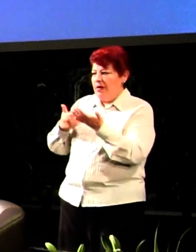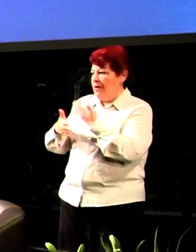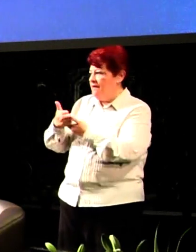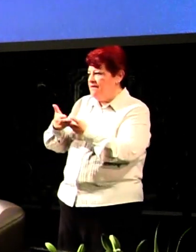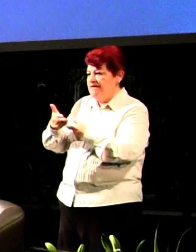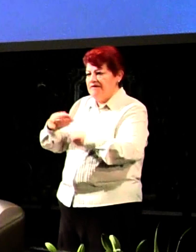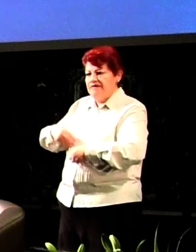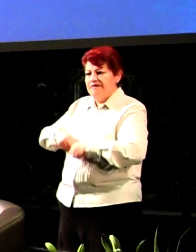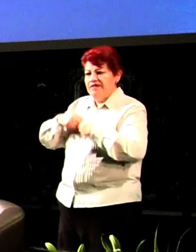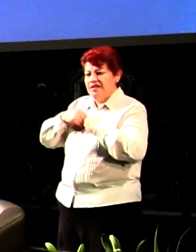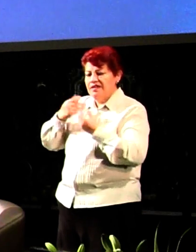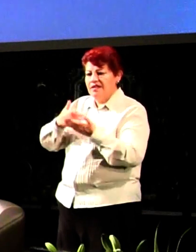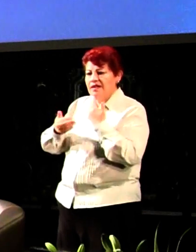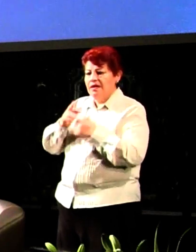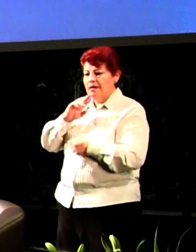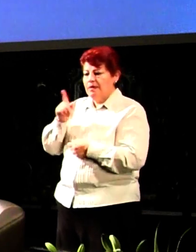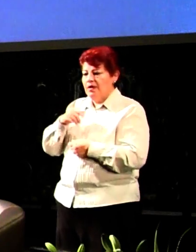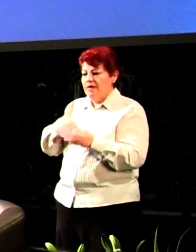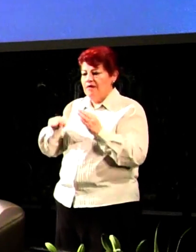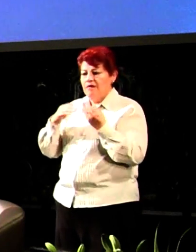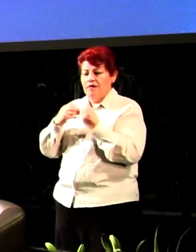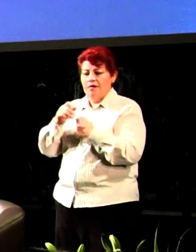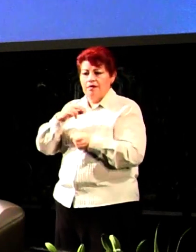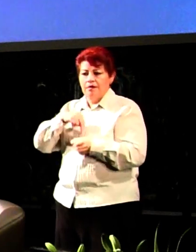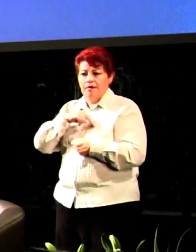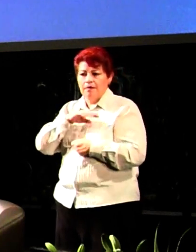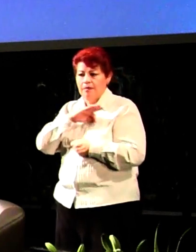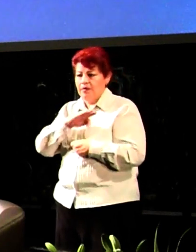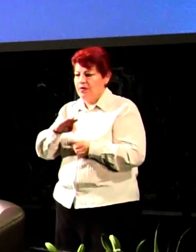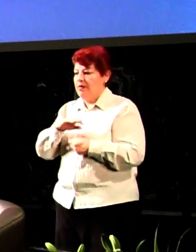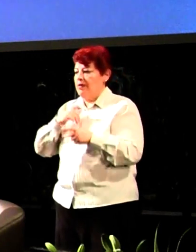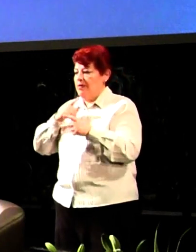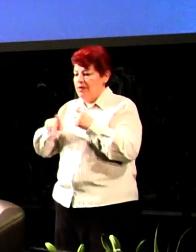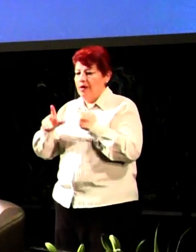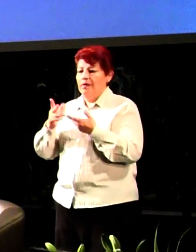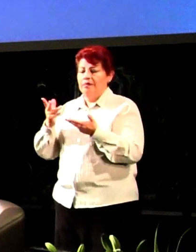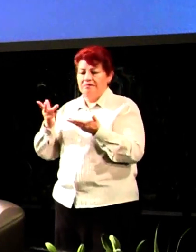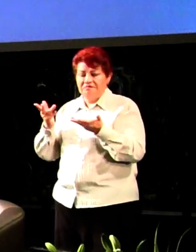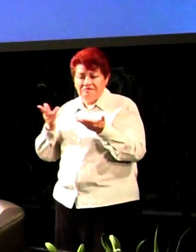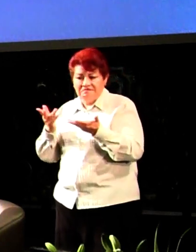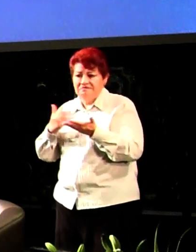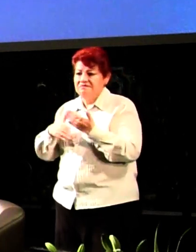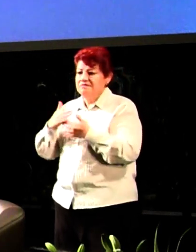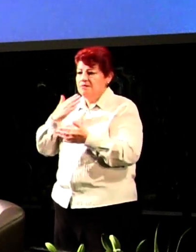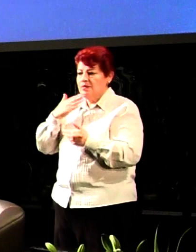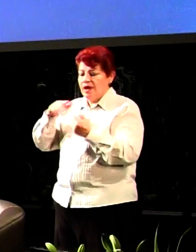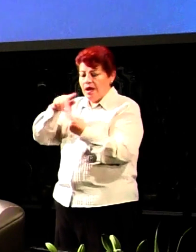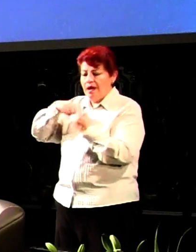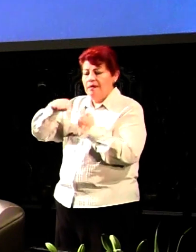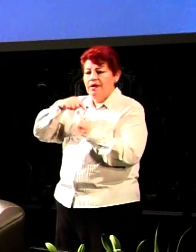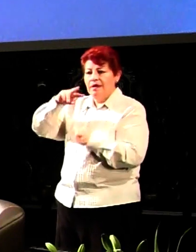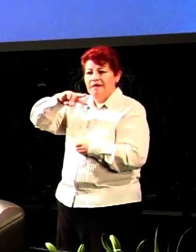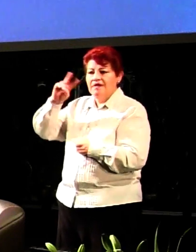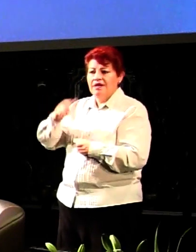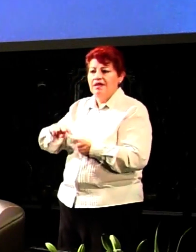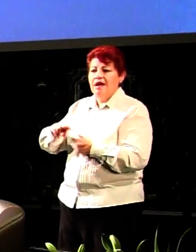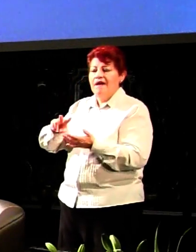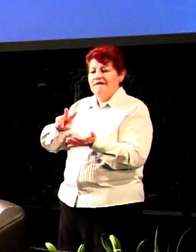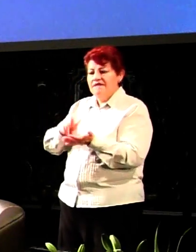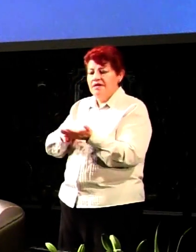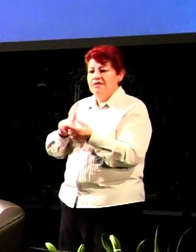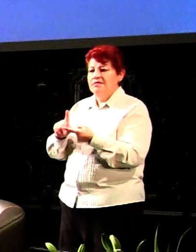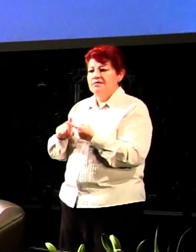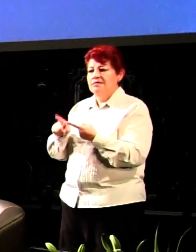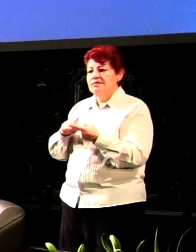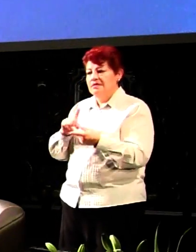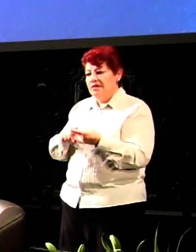vida, es la mejor manera en la que nosotros podemos empezar a manejarnos en un ambiente real de valores,